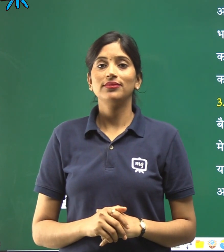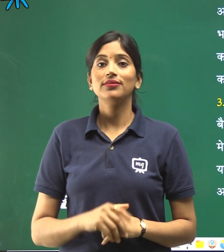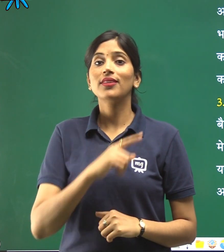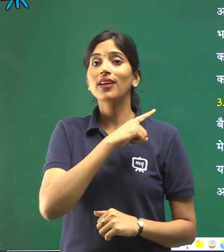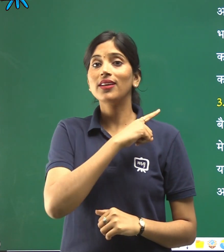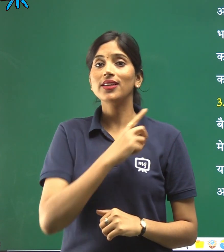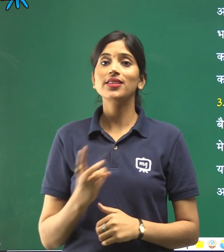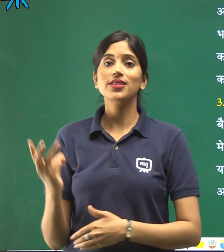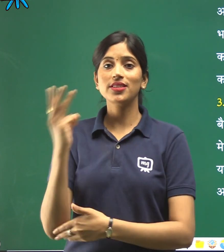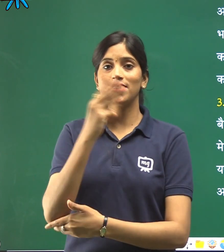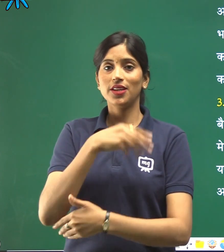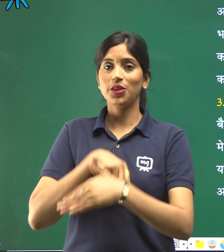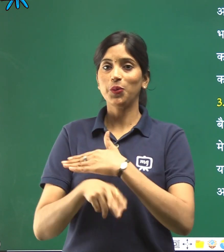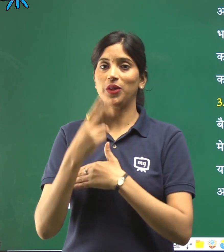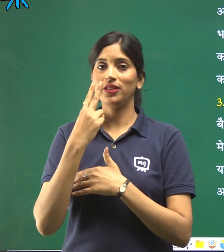इस चित्र में देखो,